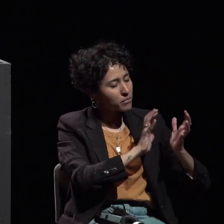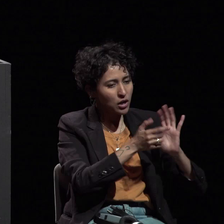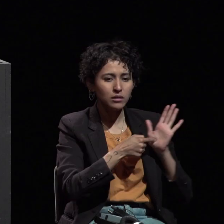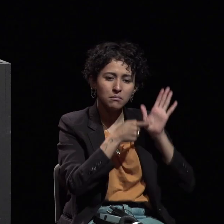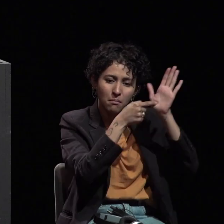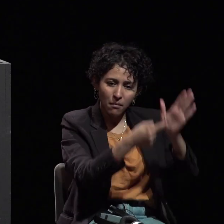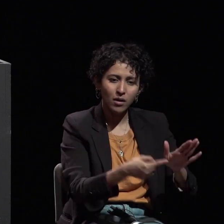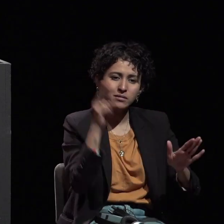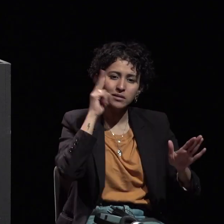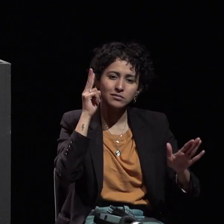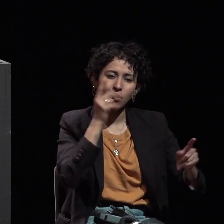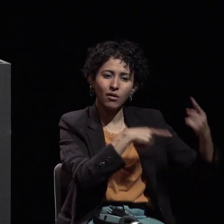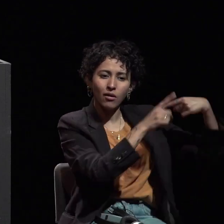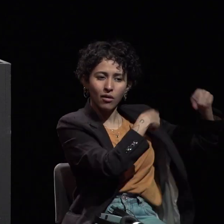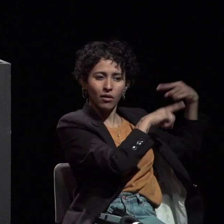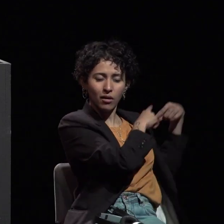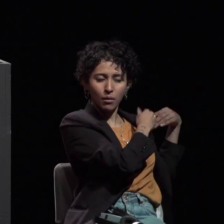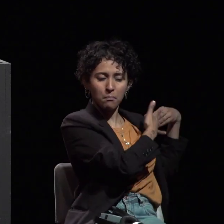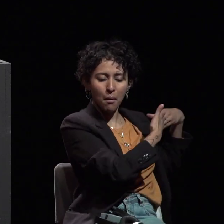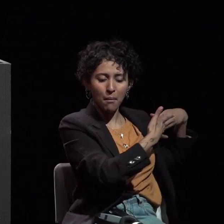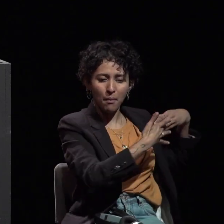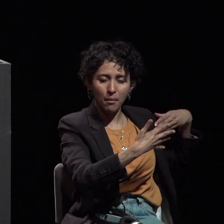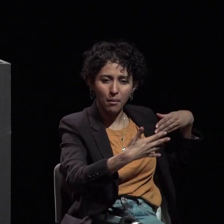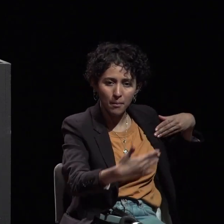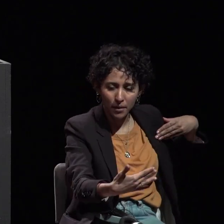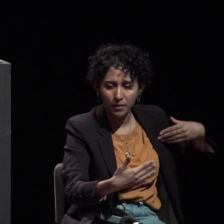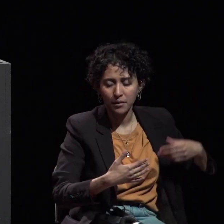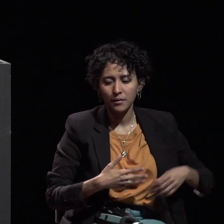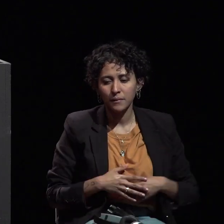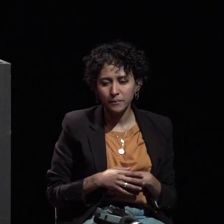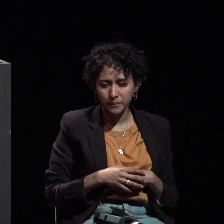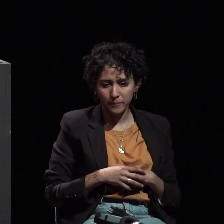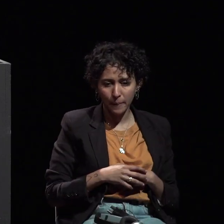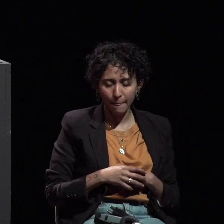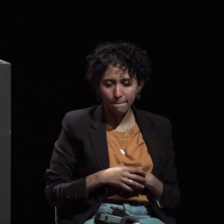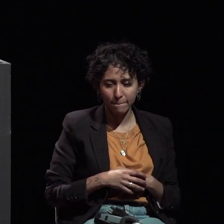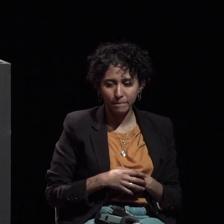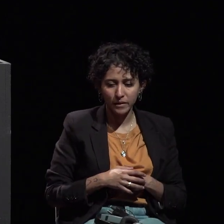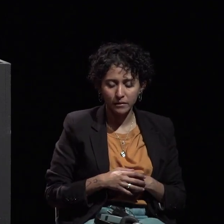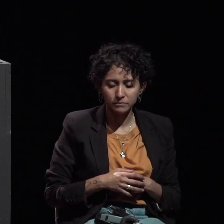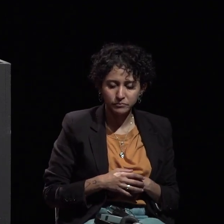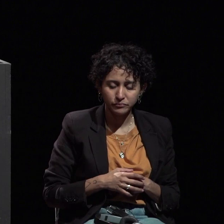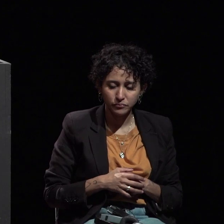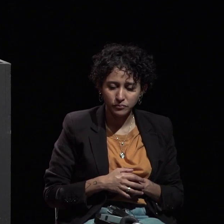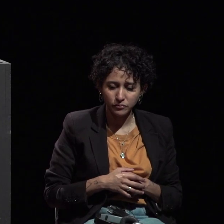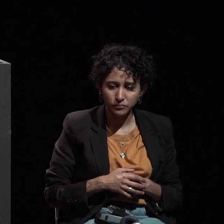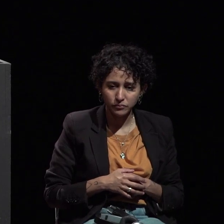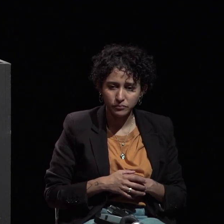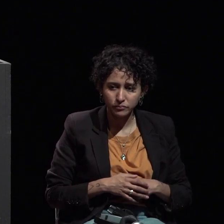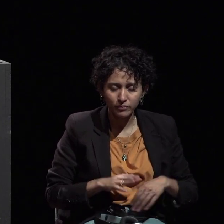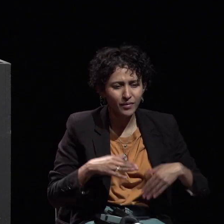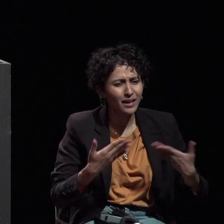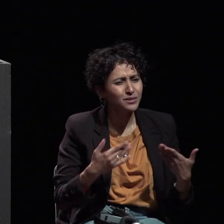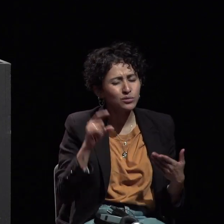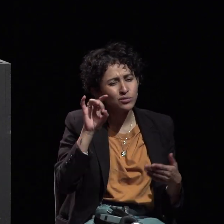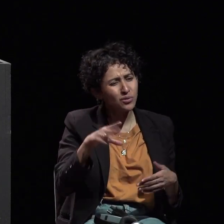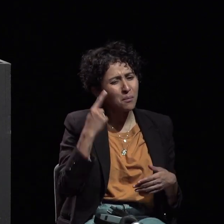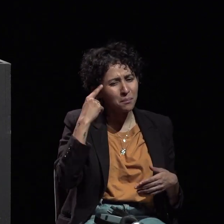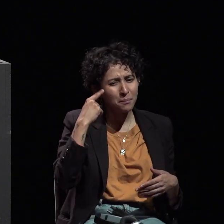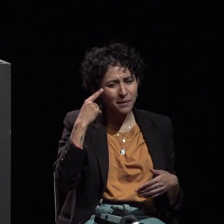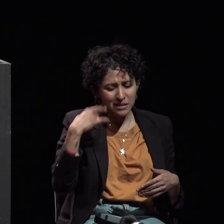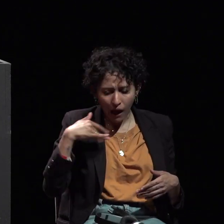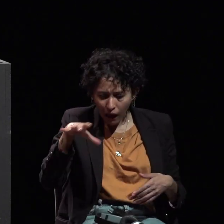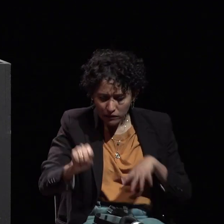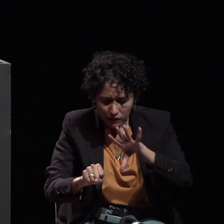circulam, né? Tratamos aí de regimes de objetificação diametralmente opostos àquele da compulsão pela classificação e pela posse, que